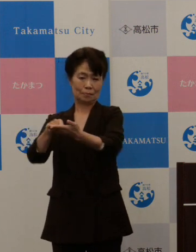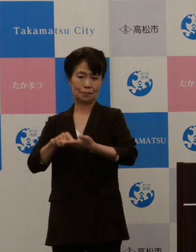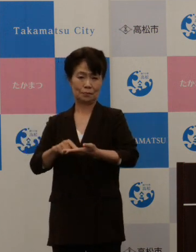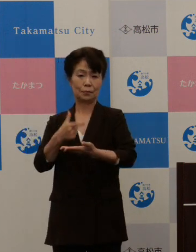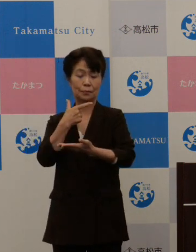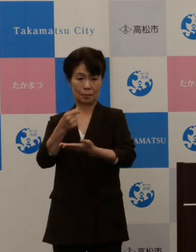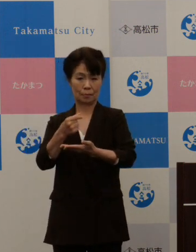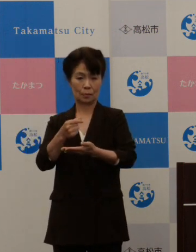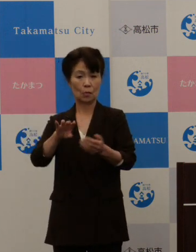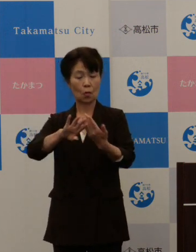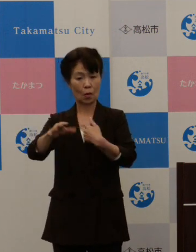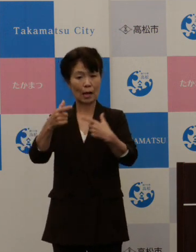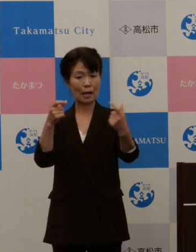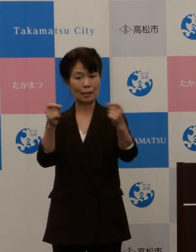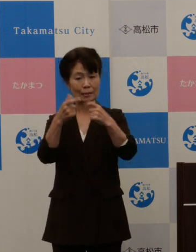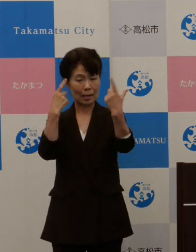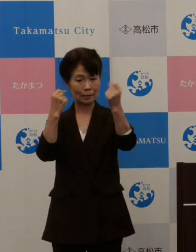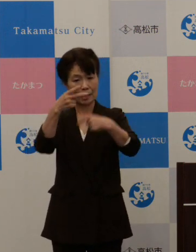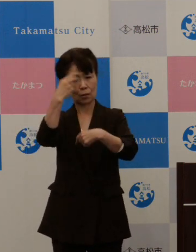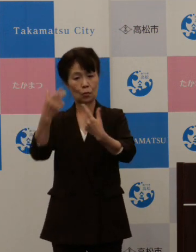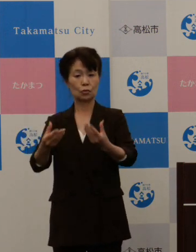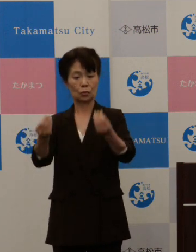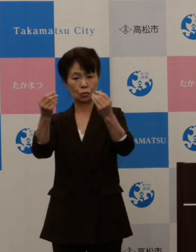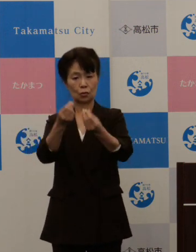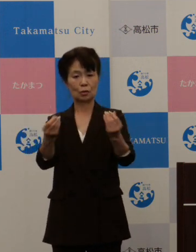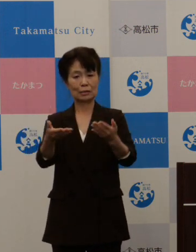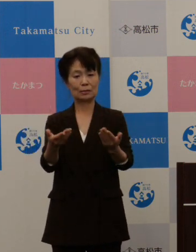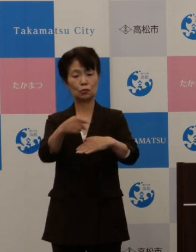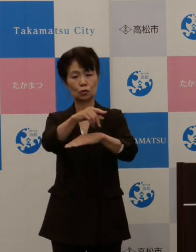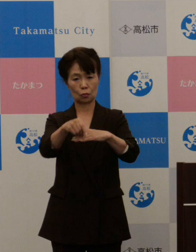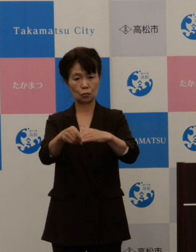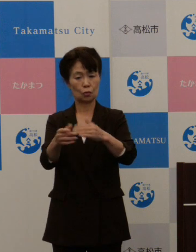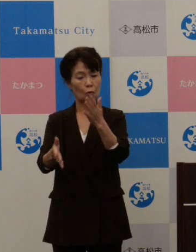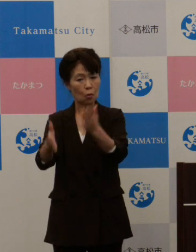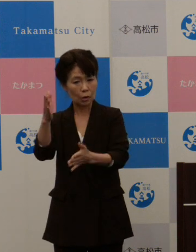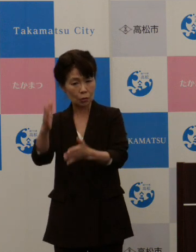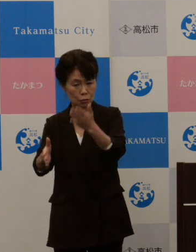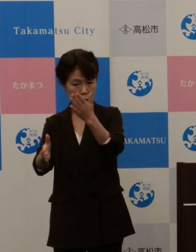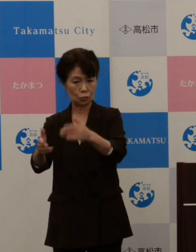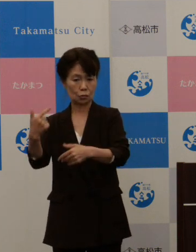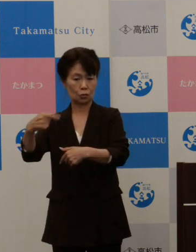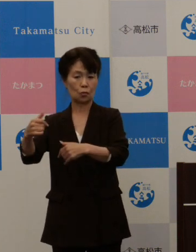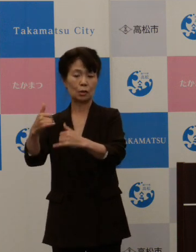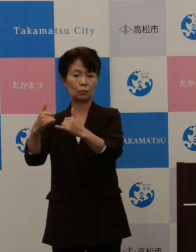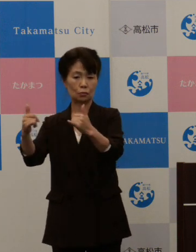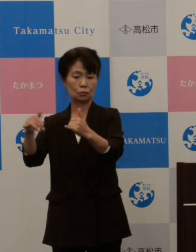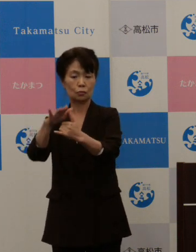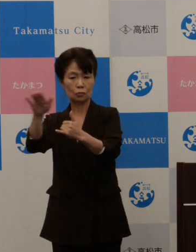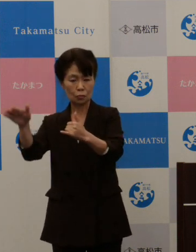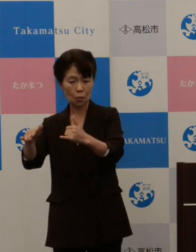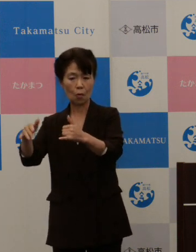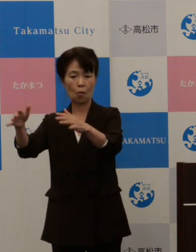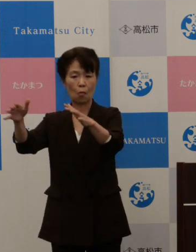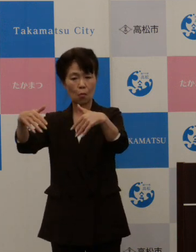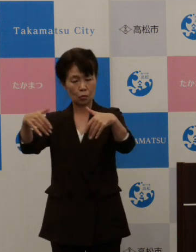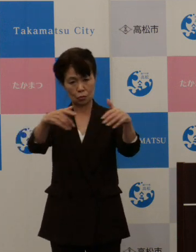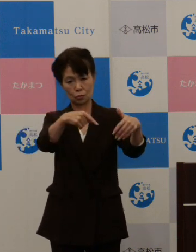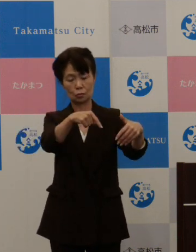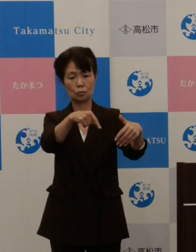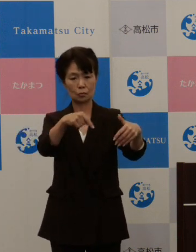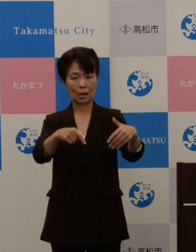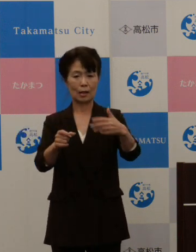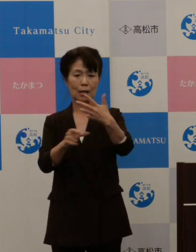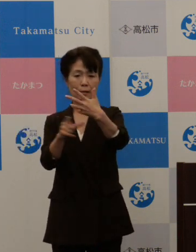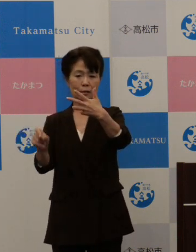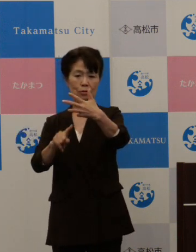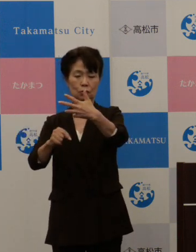か短大卒、高校卒の事務職、あるいは保育教育士等の職員募集につきましては、